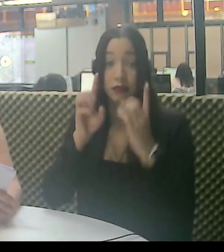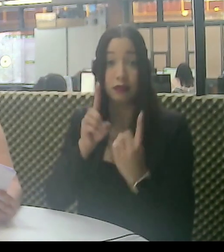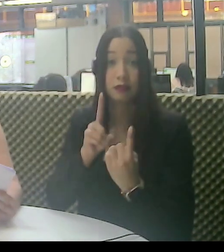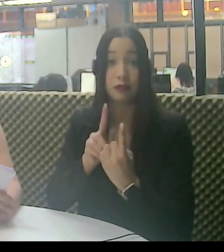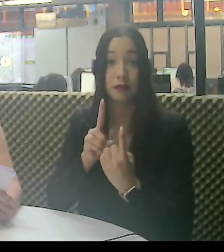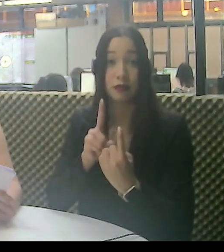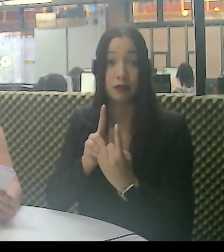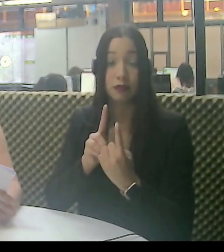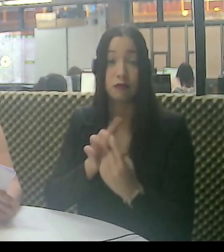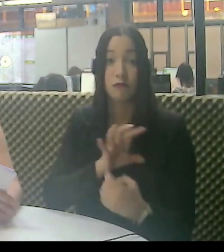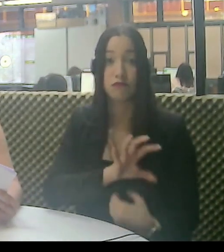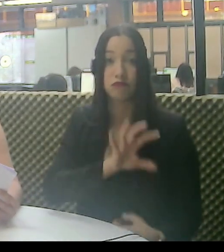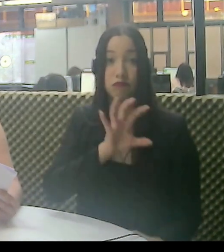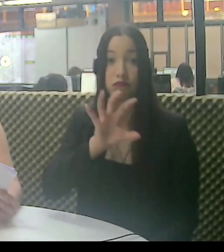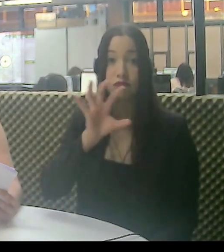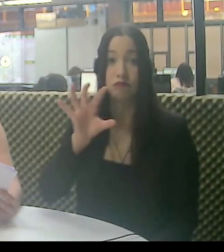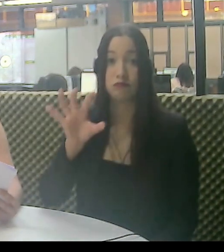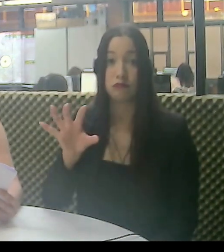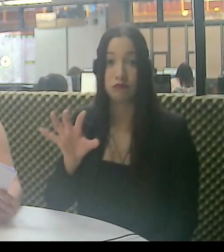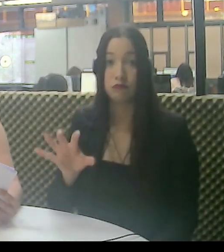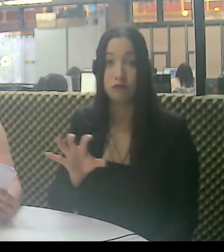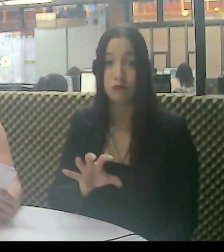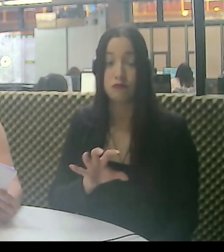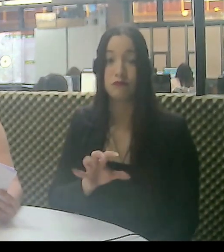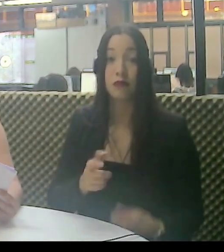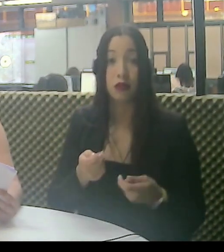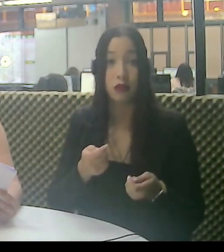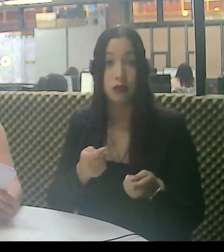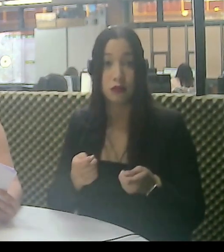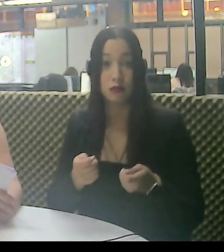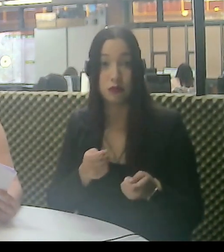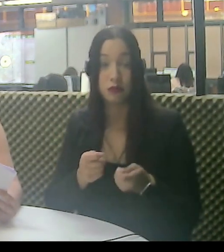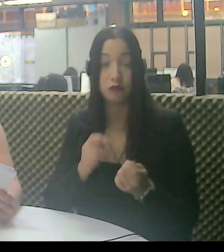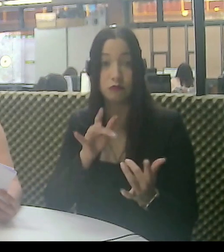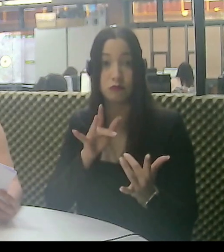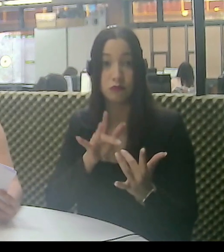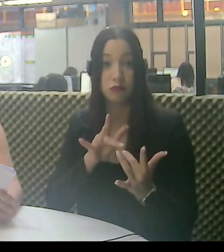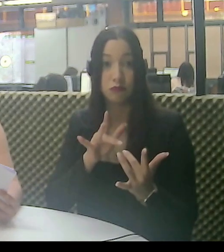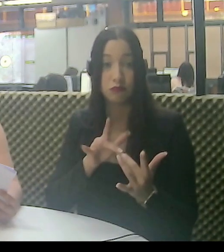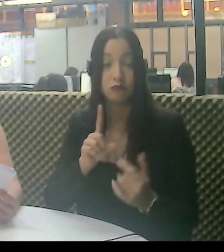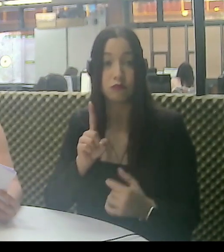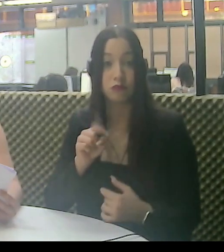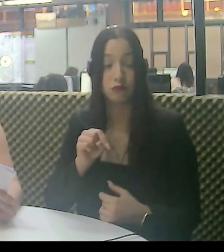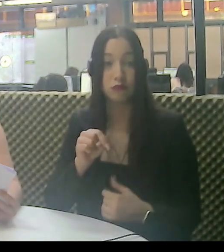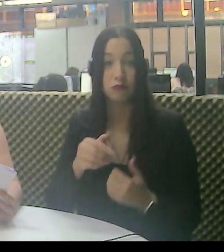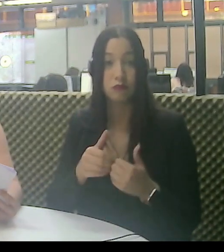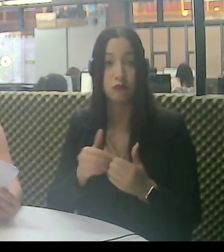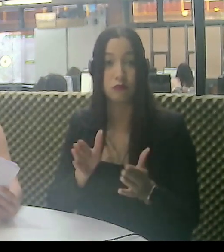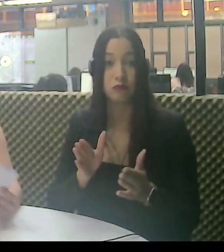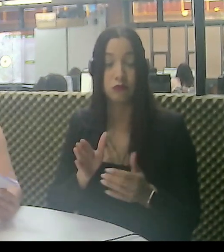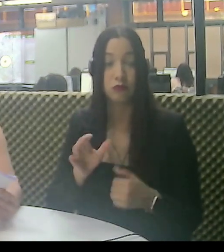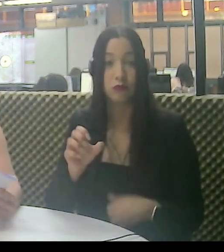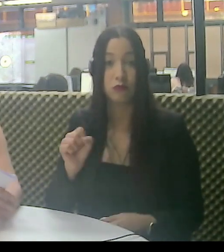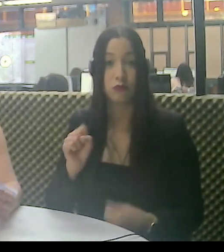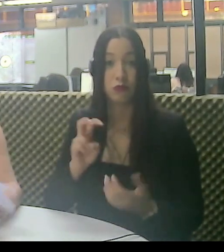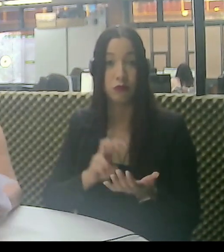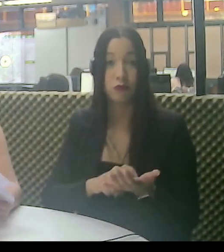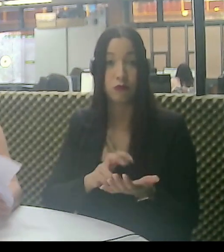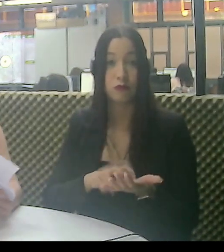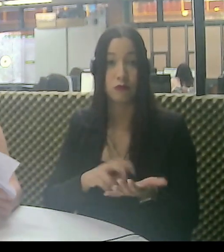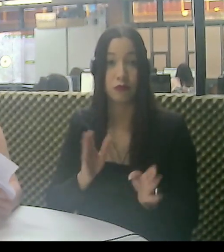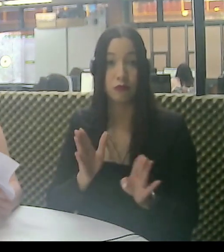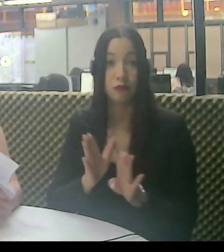oferecido em outras áreas serviços da administração direta e indireta funcionarão das 8 horas da manhã